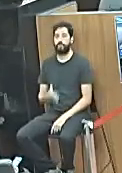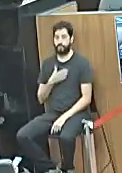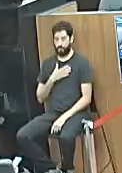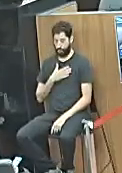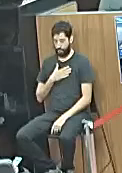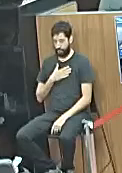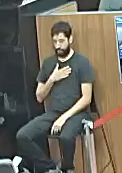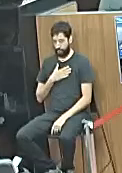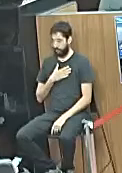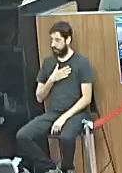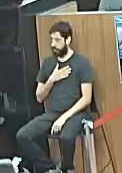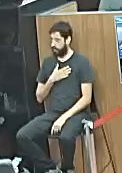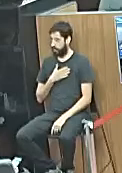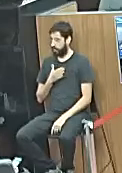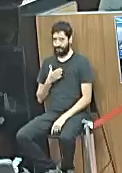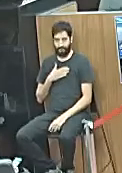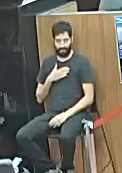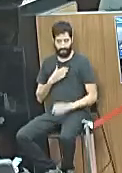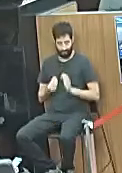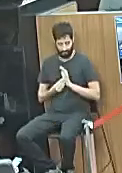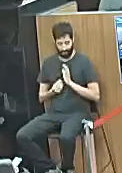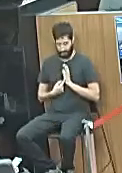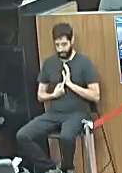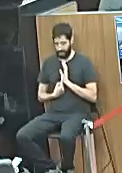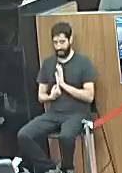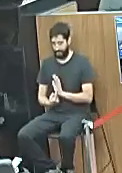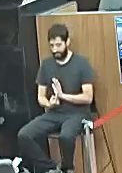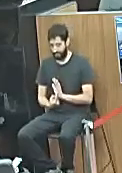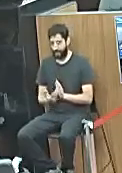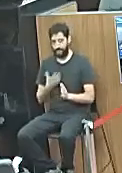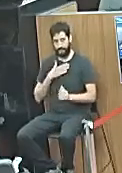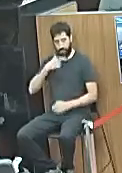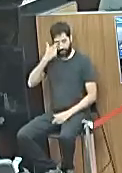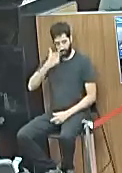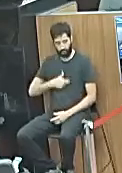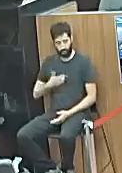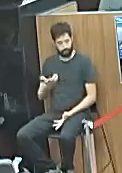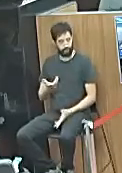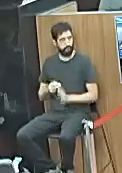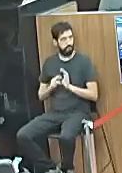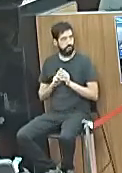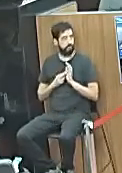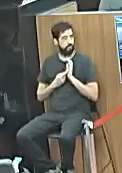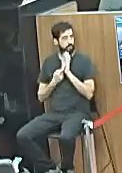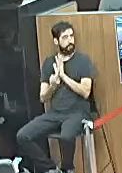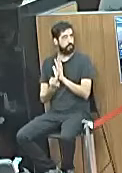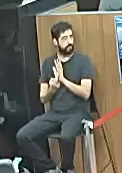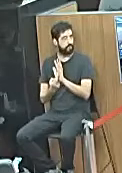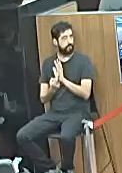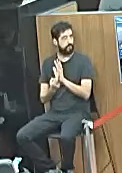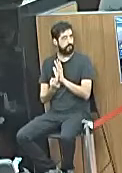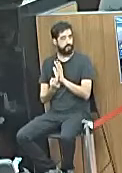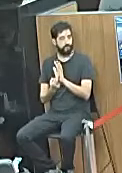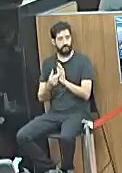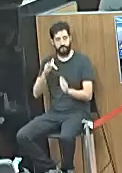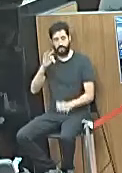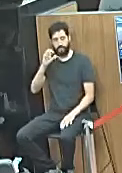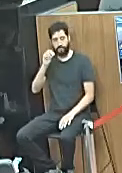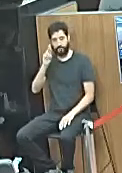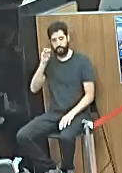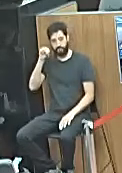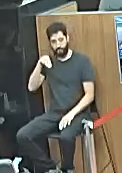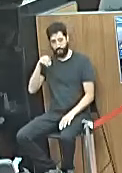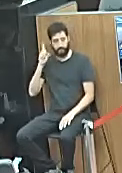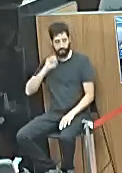aqui é nem me apresentei eu tô aqui representando o fórum mineiro de